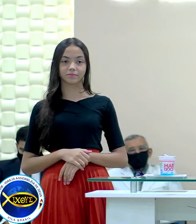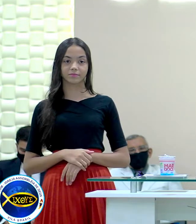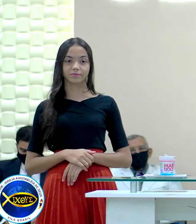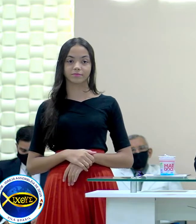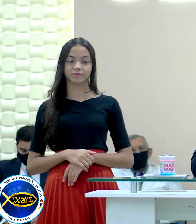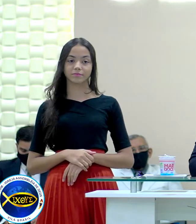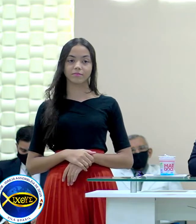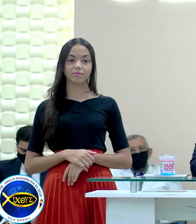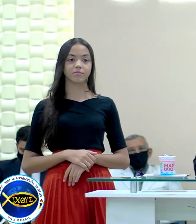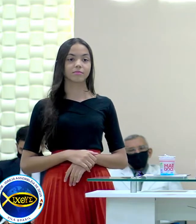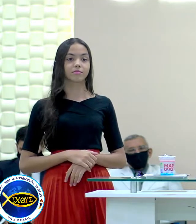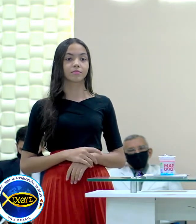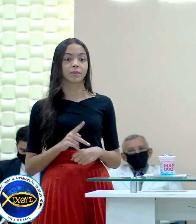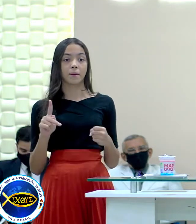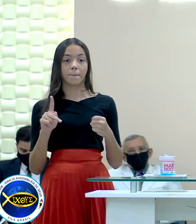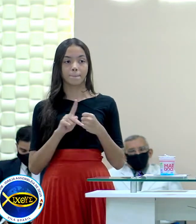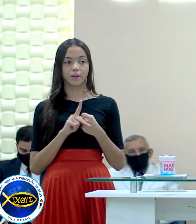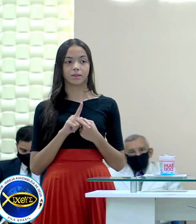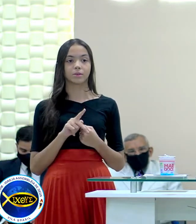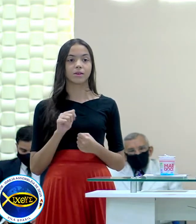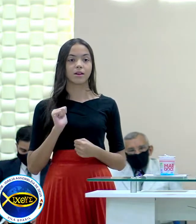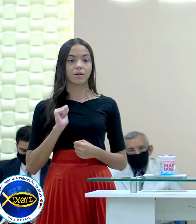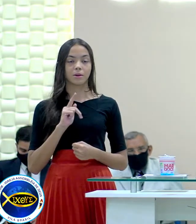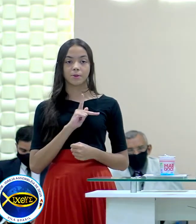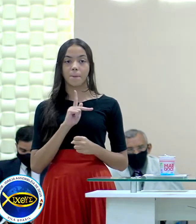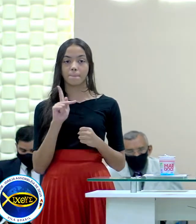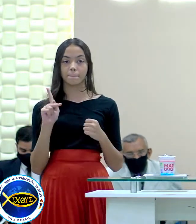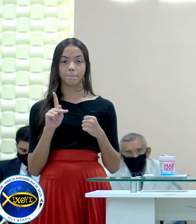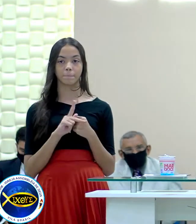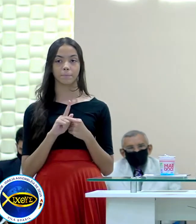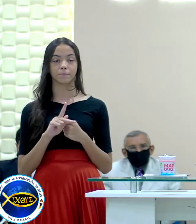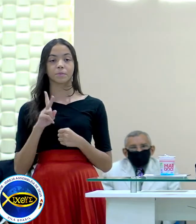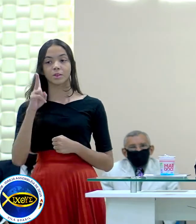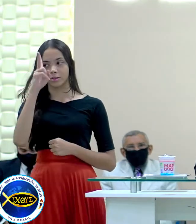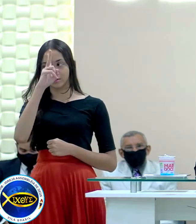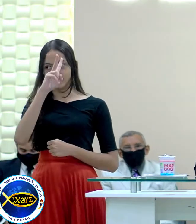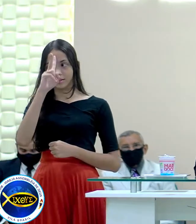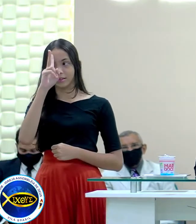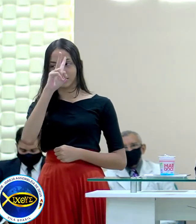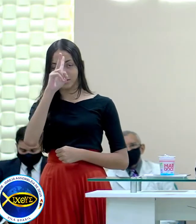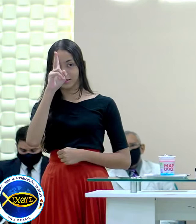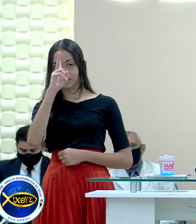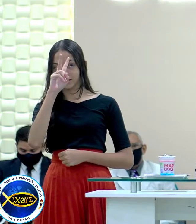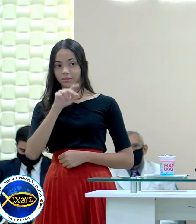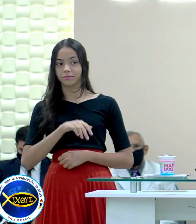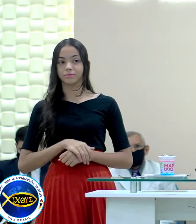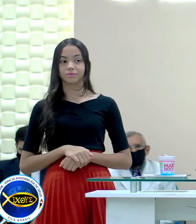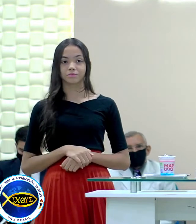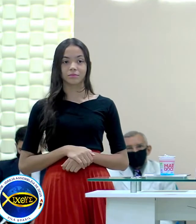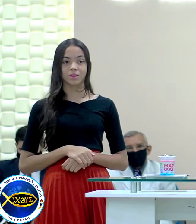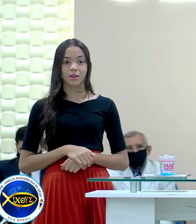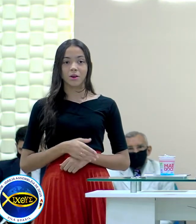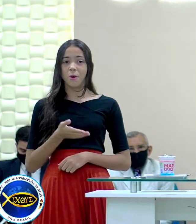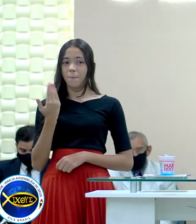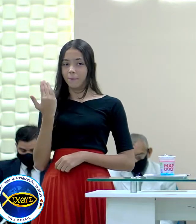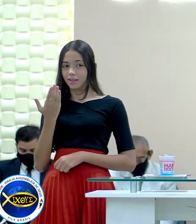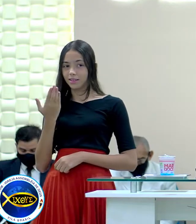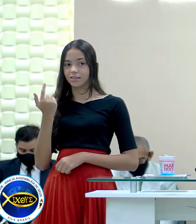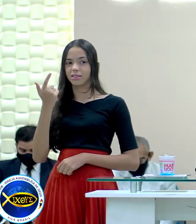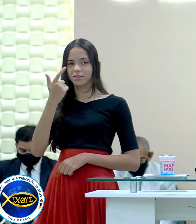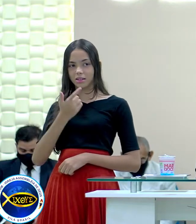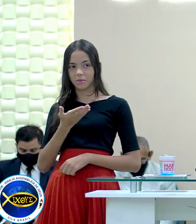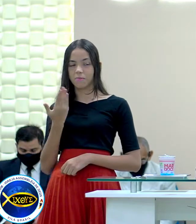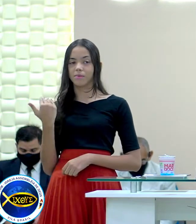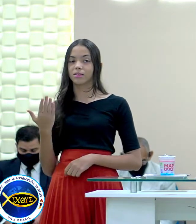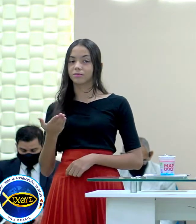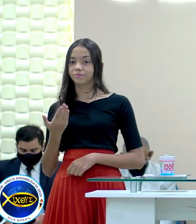O apóstolo Pedro, ele está a nos lembrar o que nós éramos e o